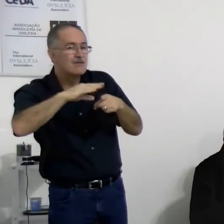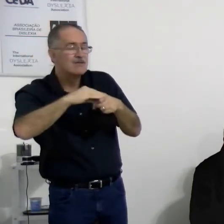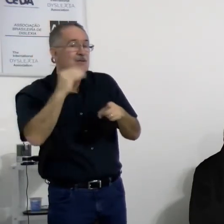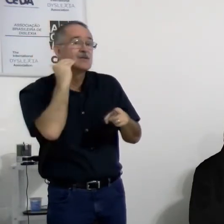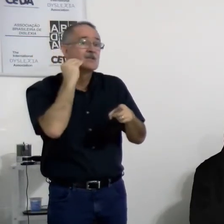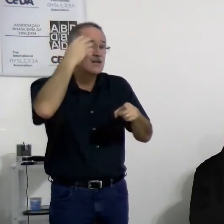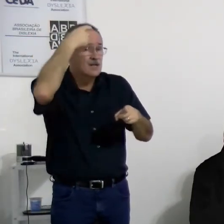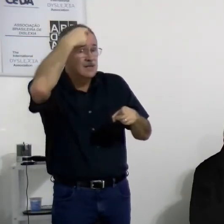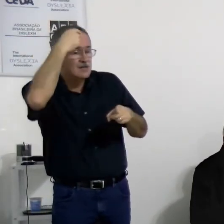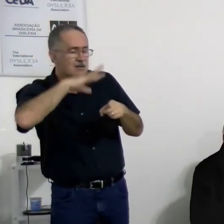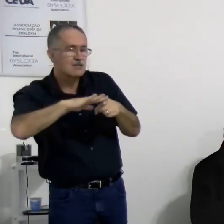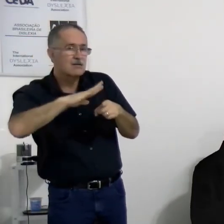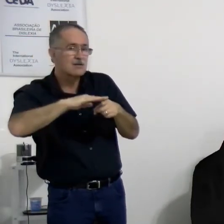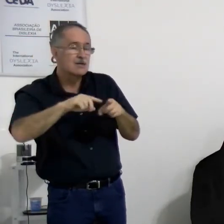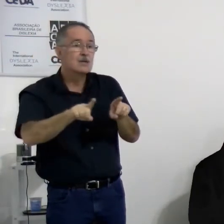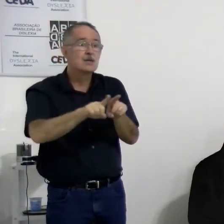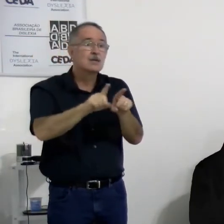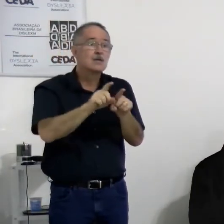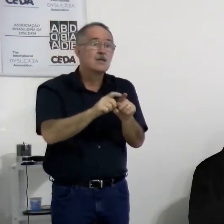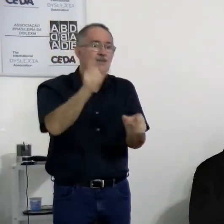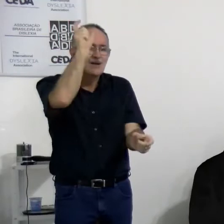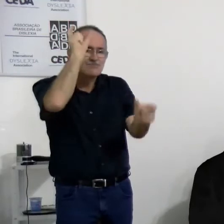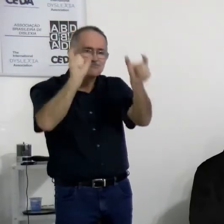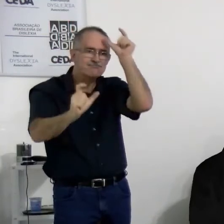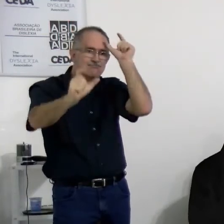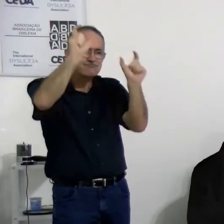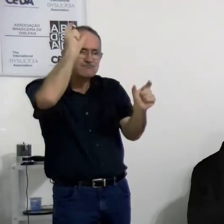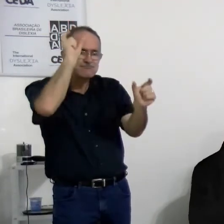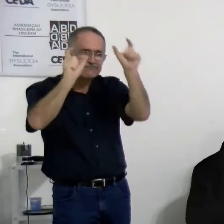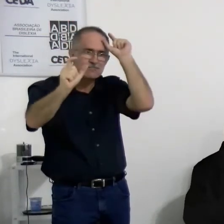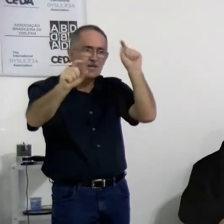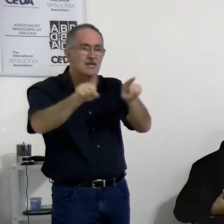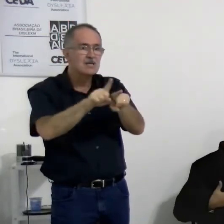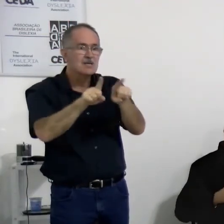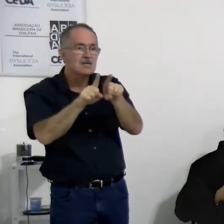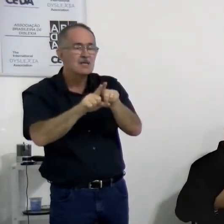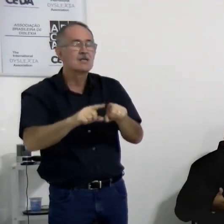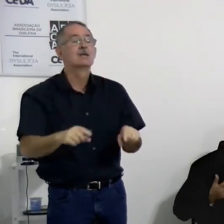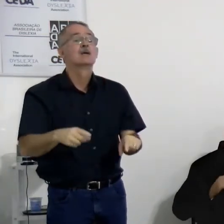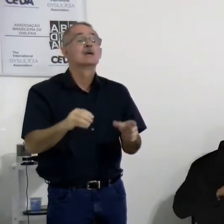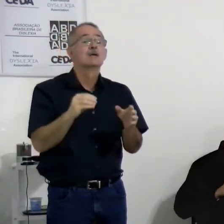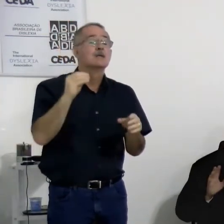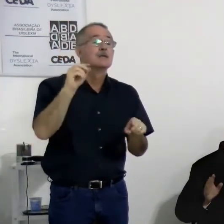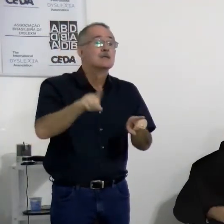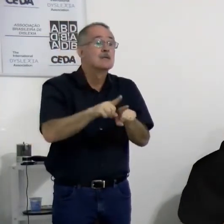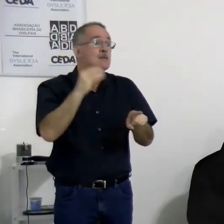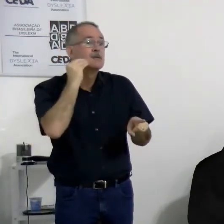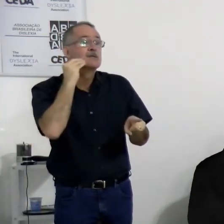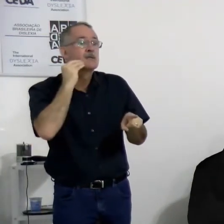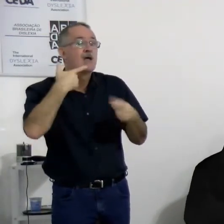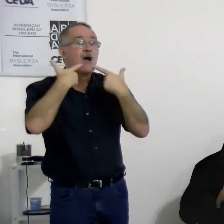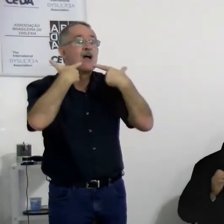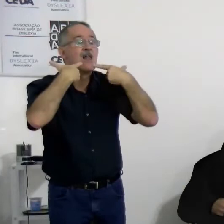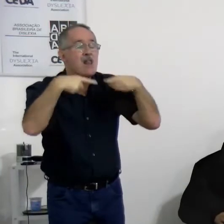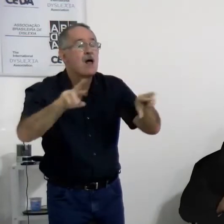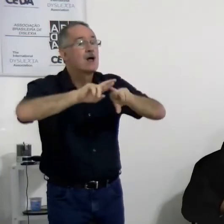consciência fonológica, teste de vocabulário receptivo, auditivo, teste de recepção da linguagem de maneira